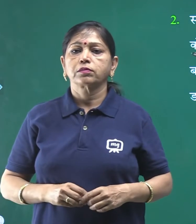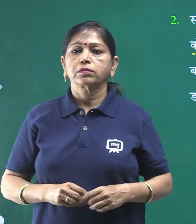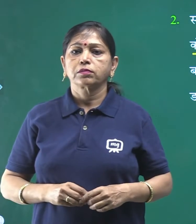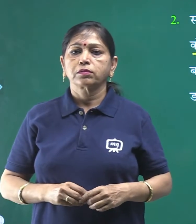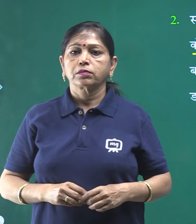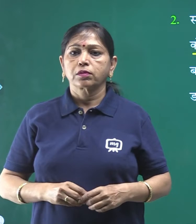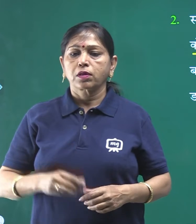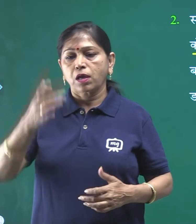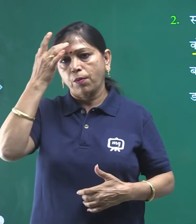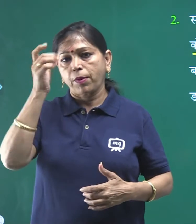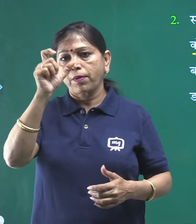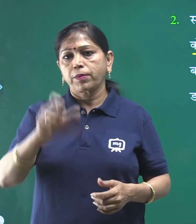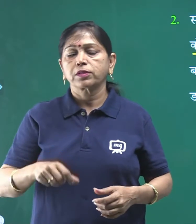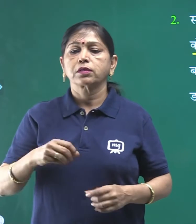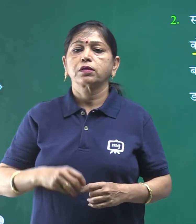रोगी के हृदय की